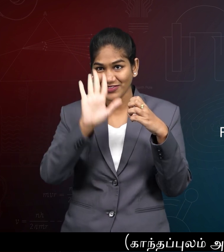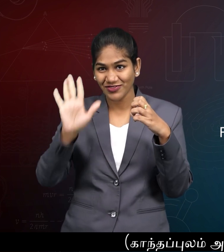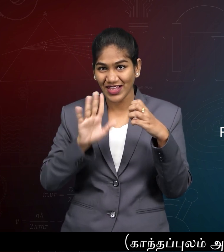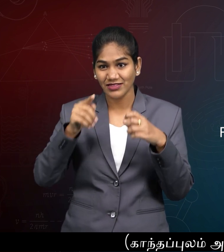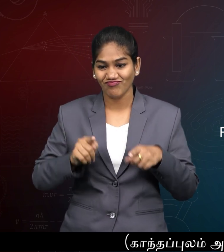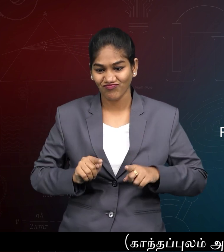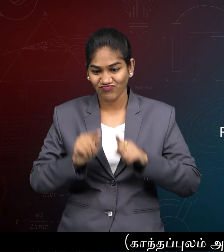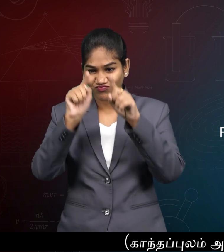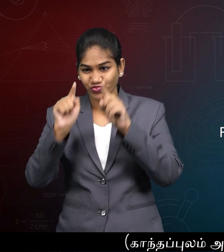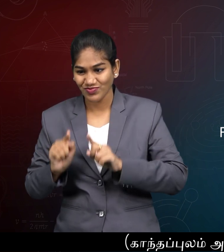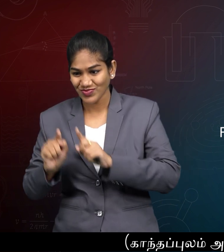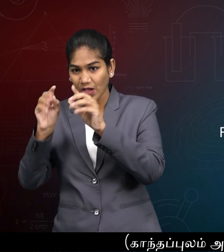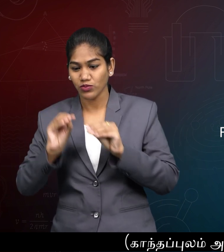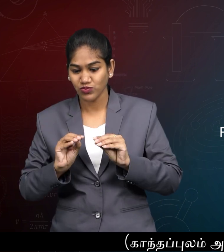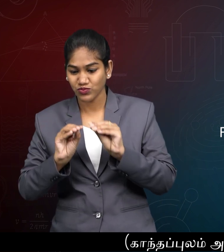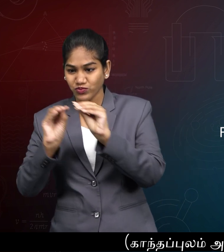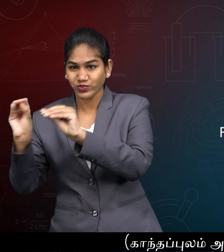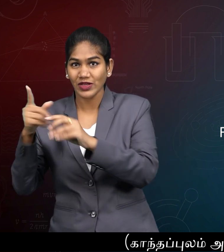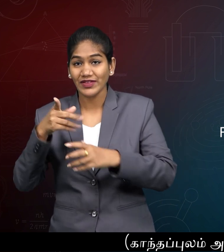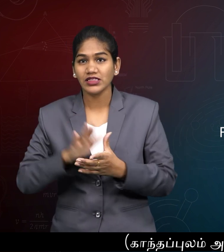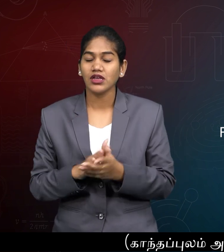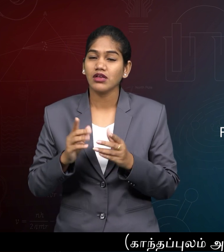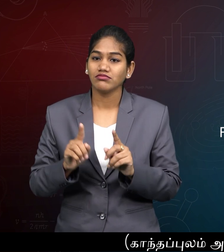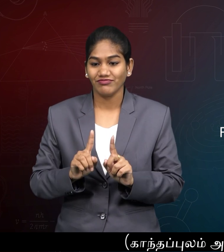அதாவது காந்தப்புலம் அல்லது புலத்திற்கு எதிராக,